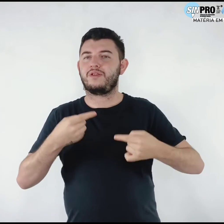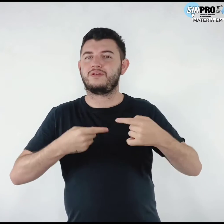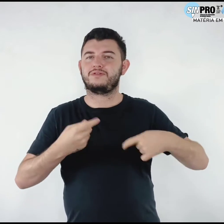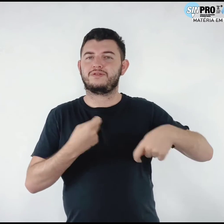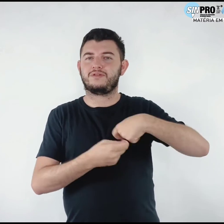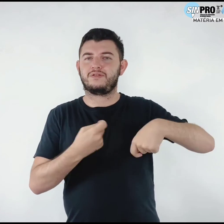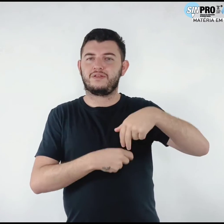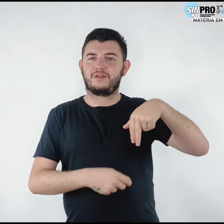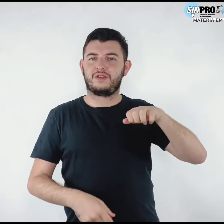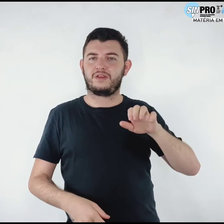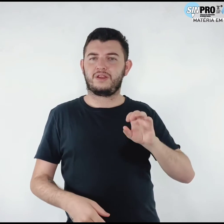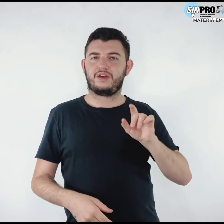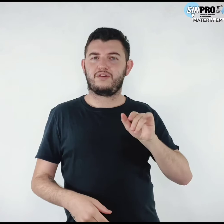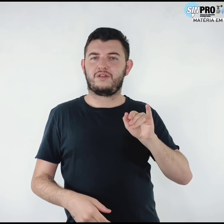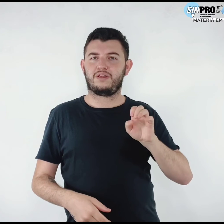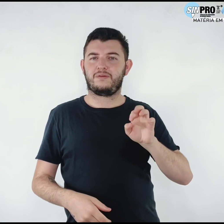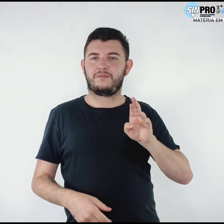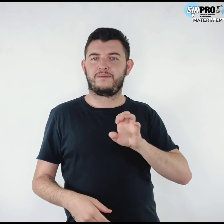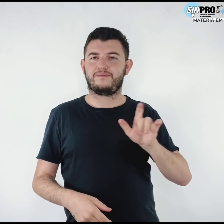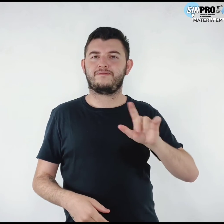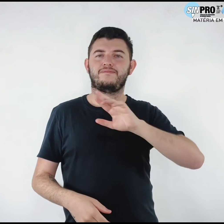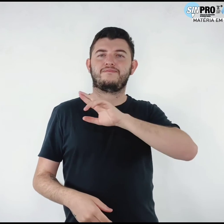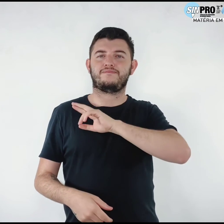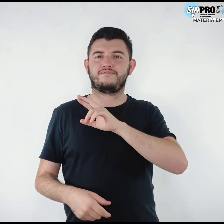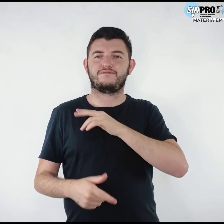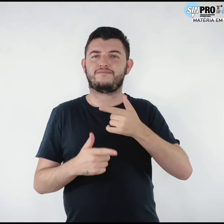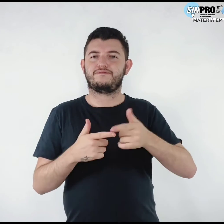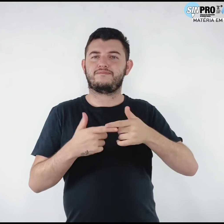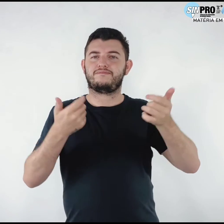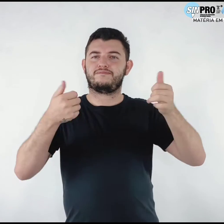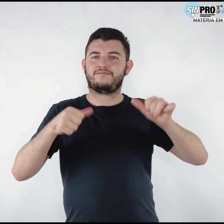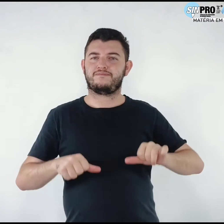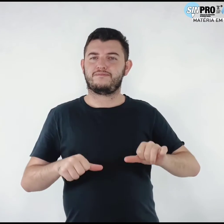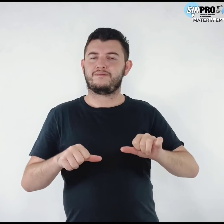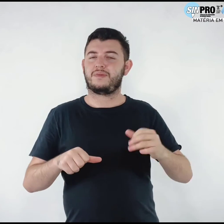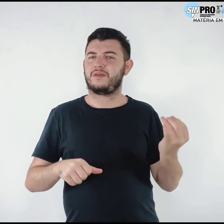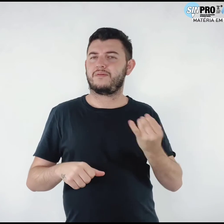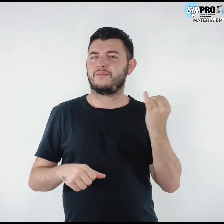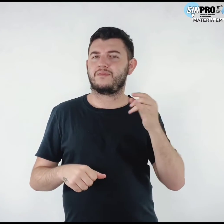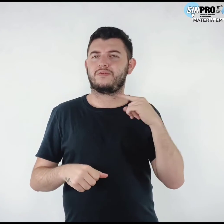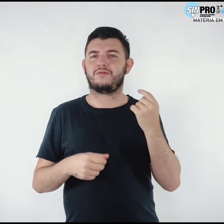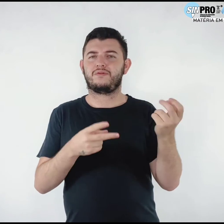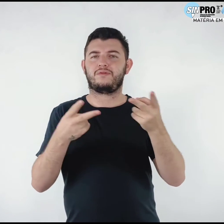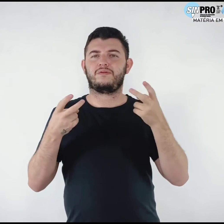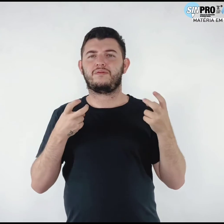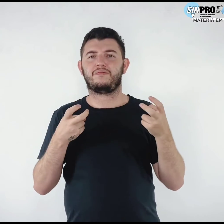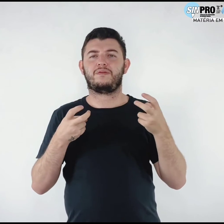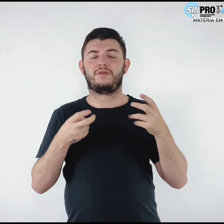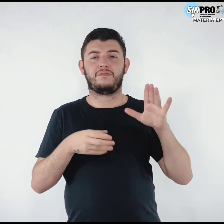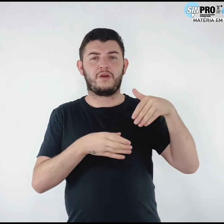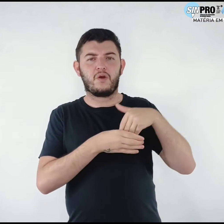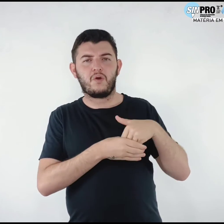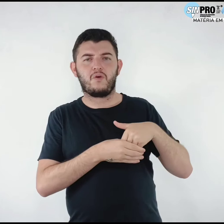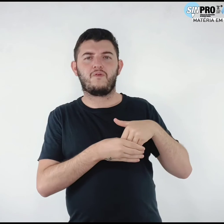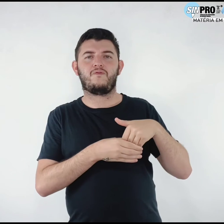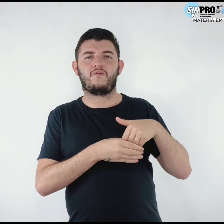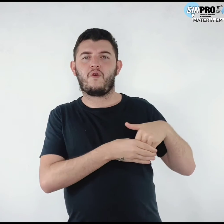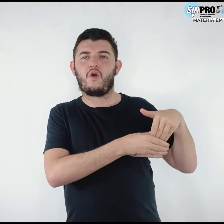crise. Vale observar a importância do voto quando o assunto é